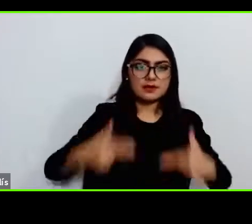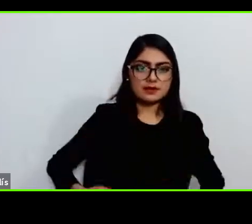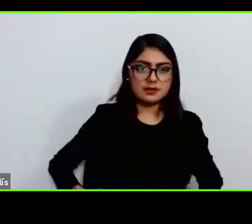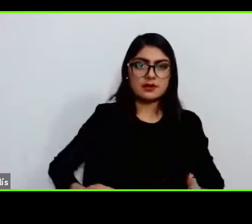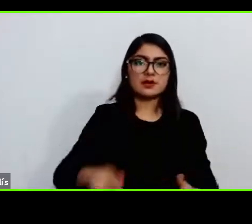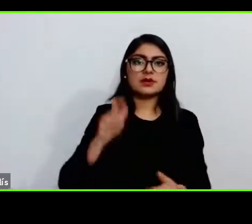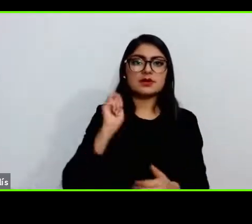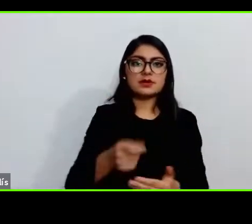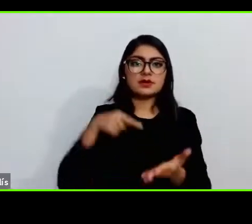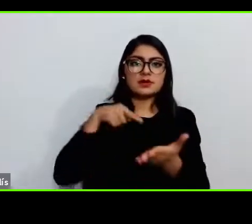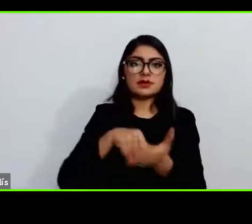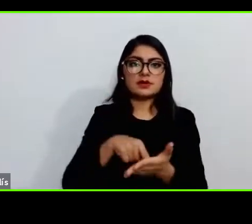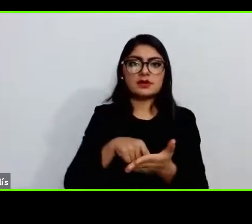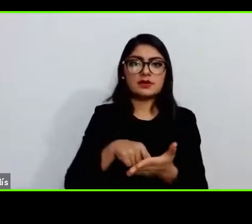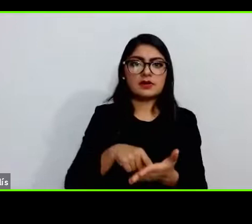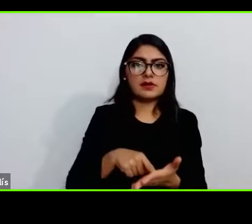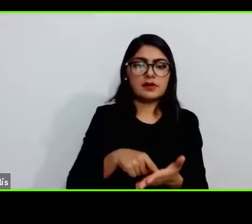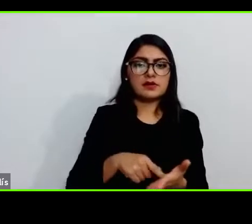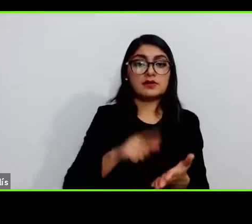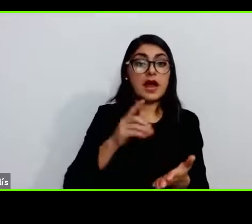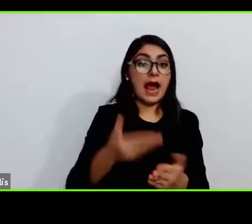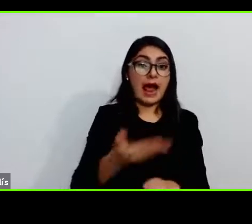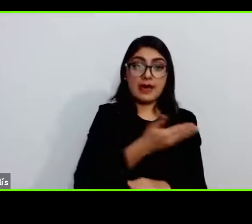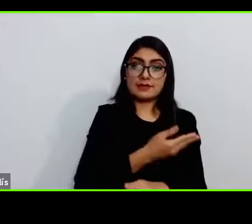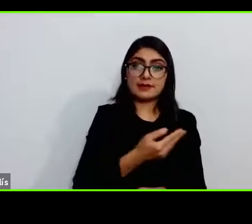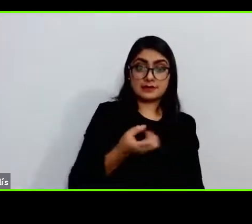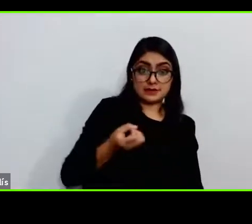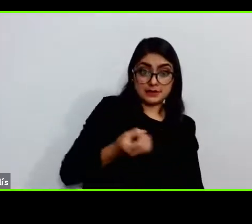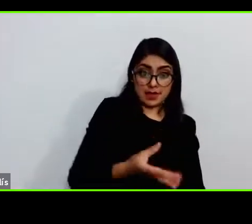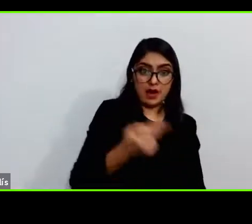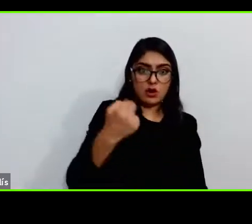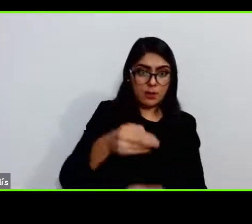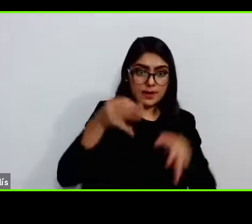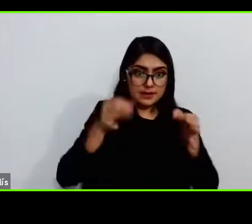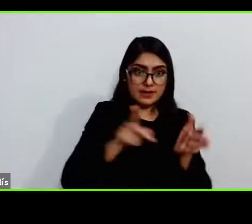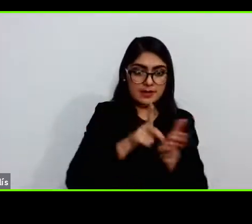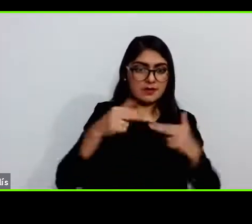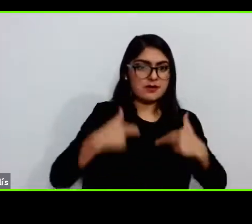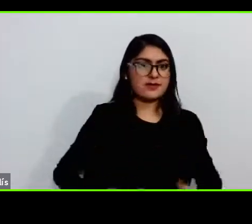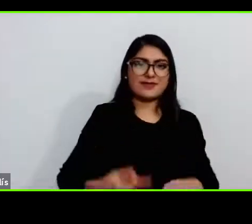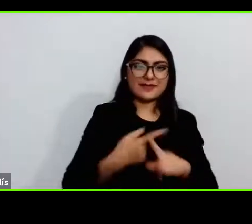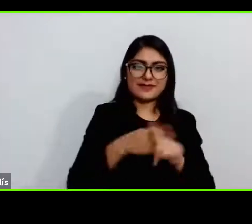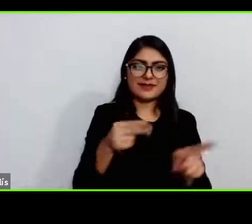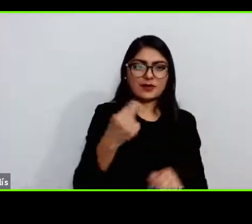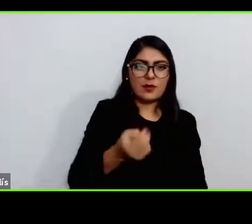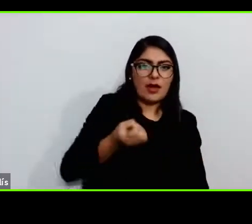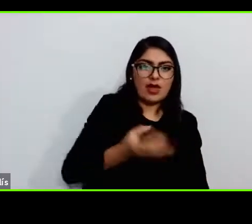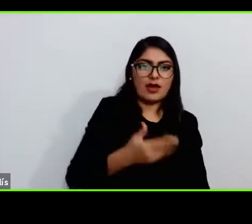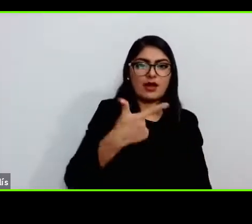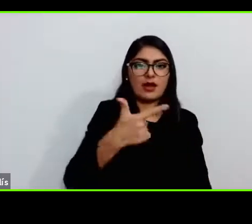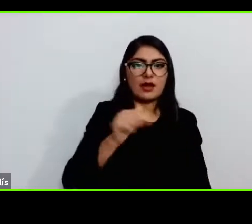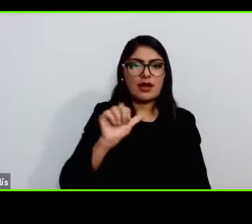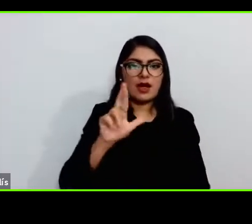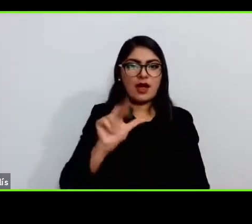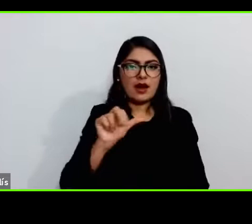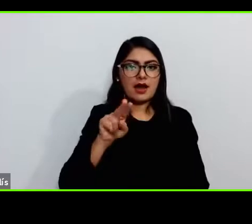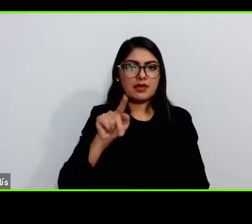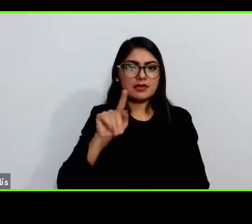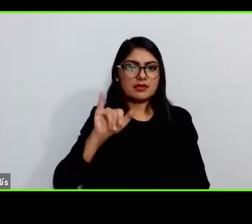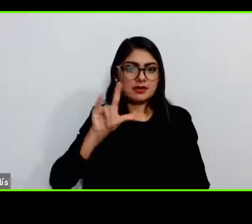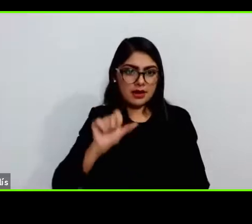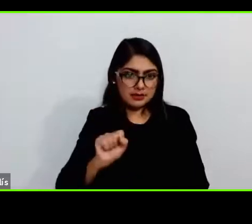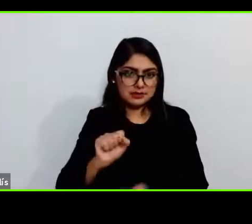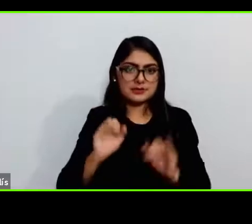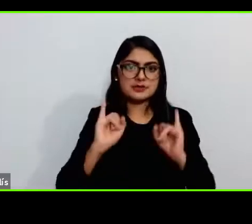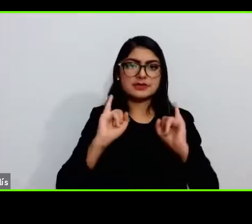derechos humanos, sino se llamaban garantías individuales, pues esa constitución no era entendida como una norma suprema y vinculante para los poderes